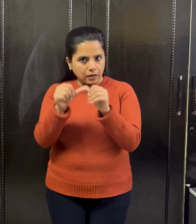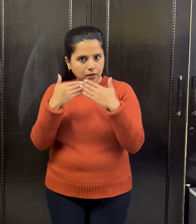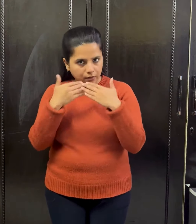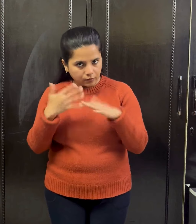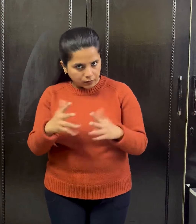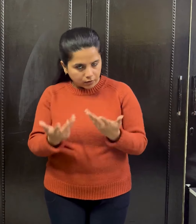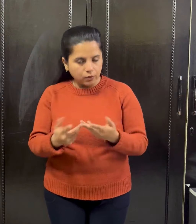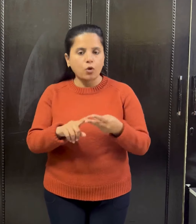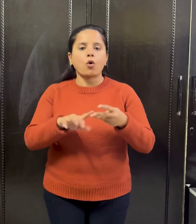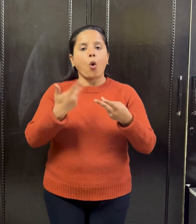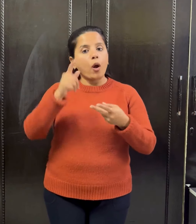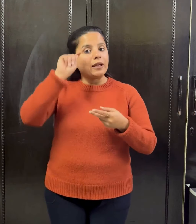इंग्लिश ऑनर्स,